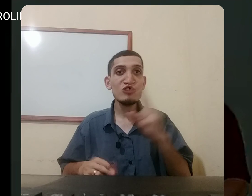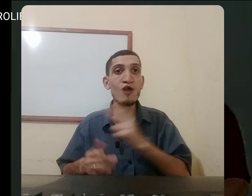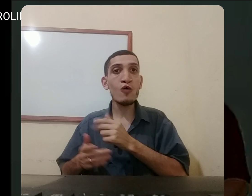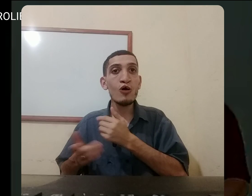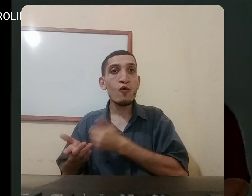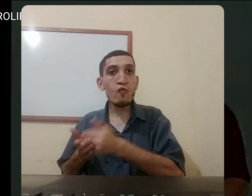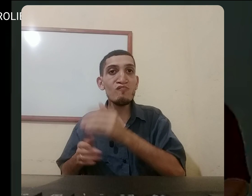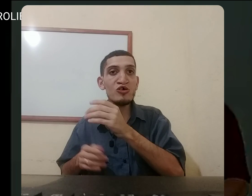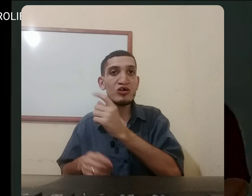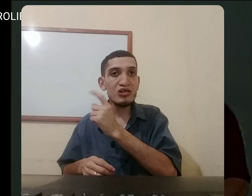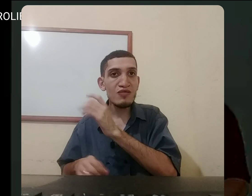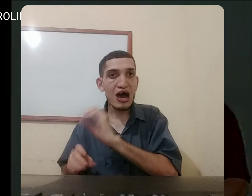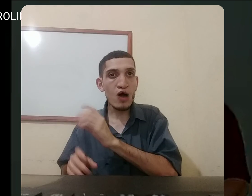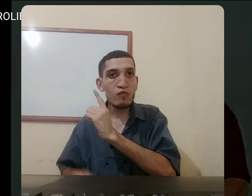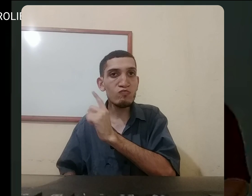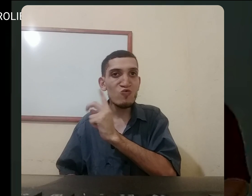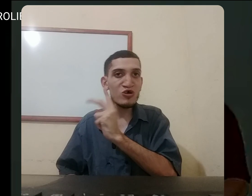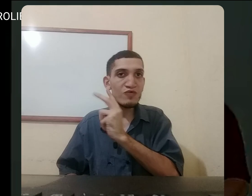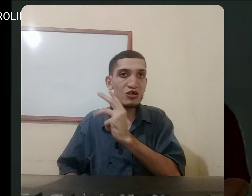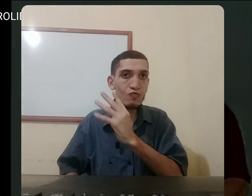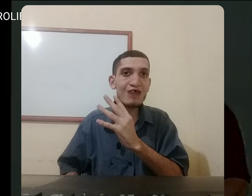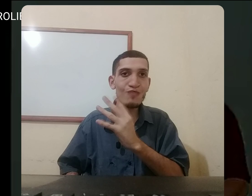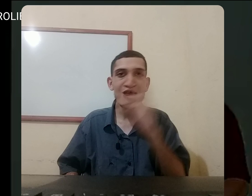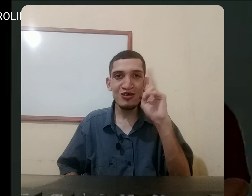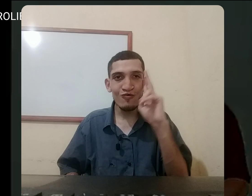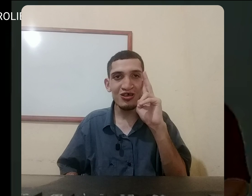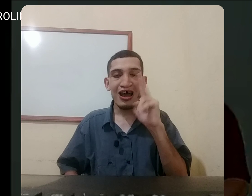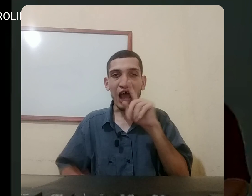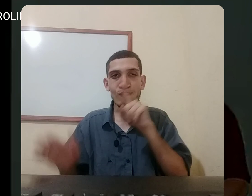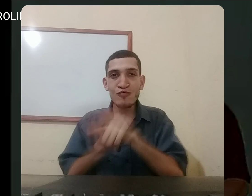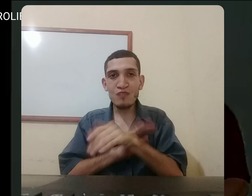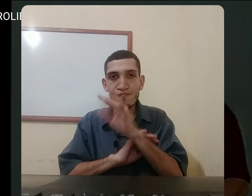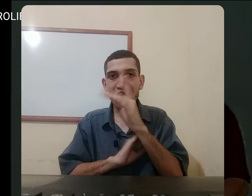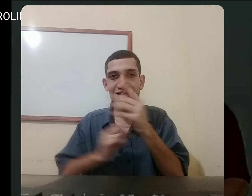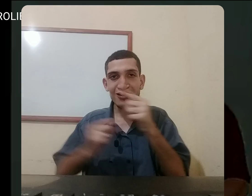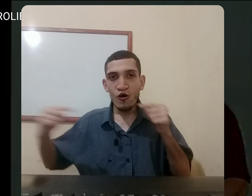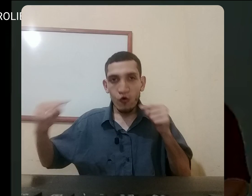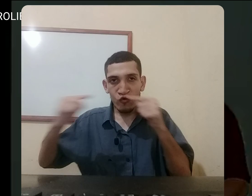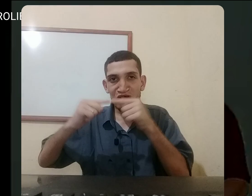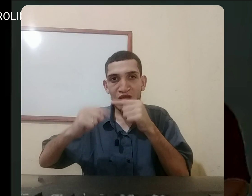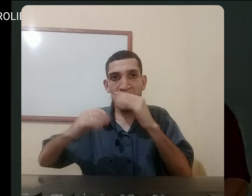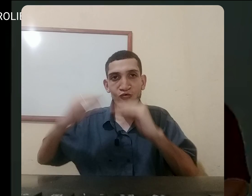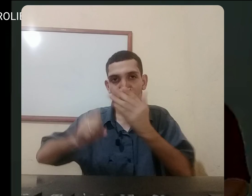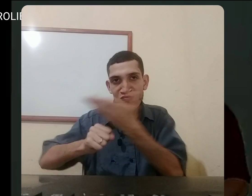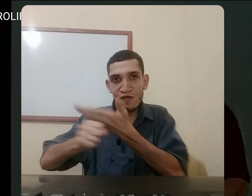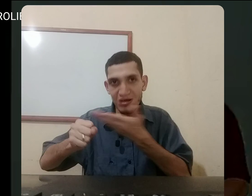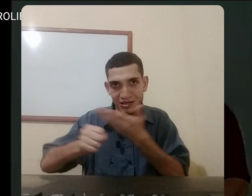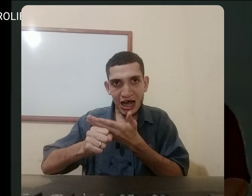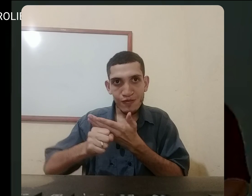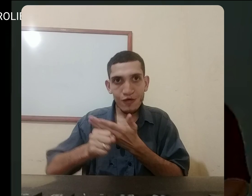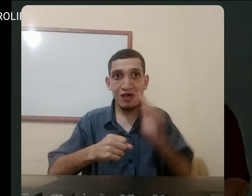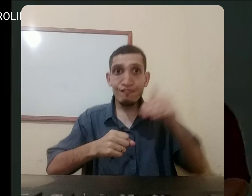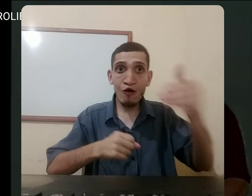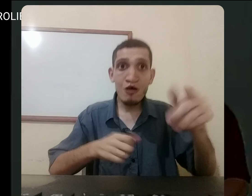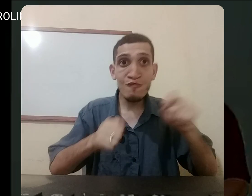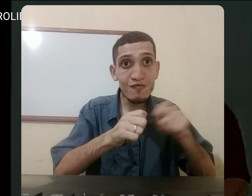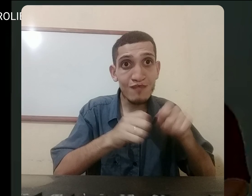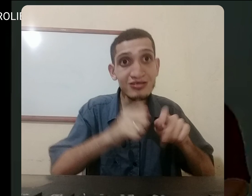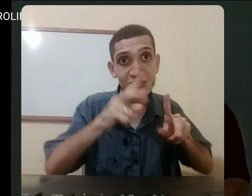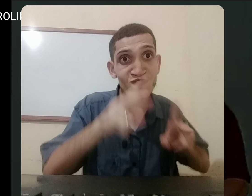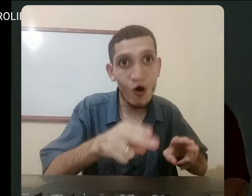o logo, o começo aqui na aula 1, 2, 3, 4. Lembra que foi a pergunta mais culminando com o livro avançado? Então, as